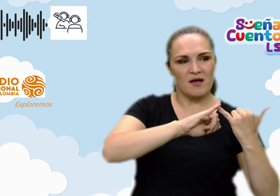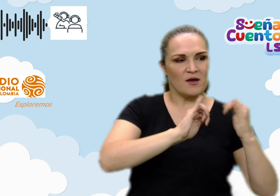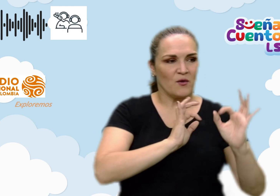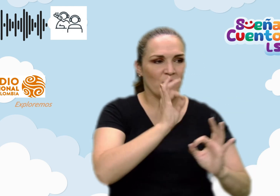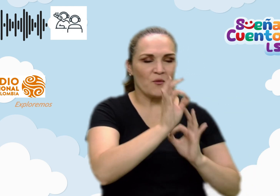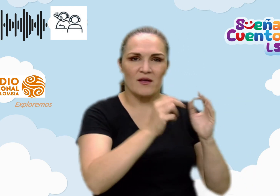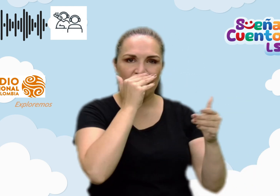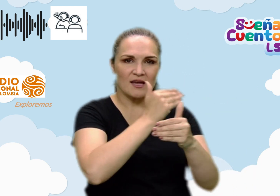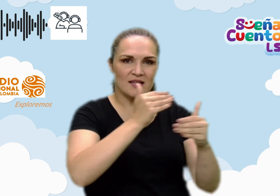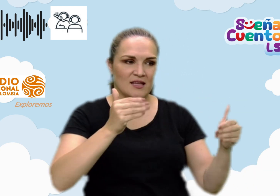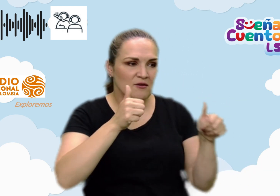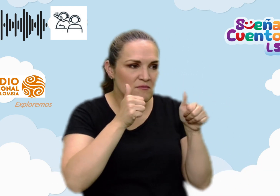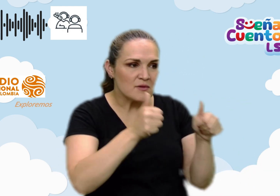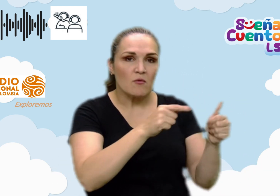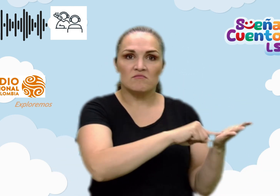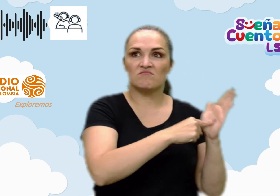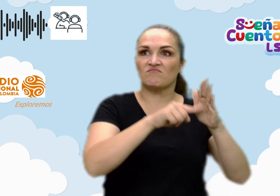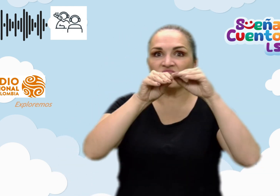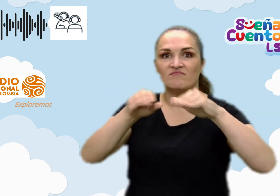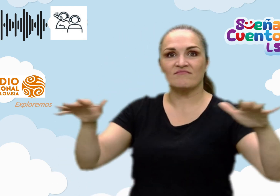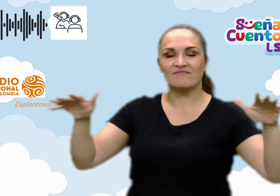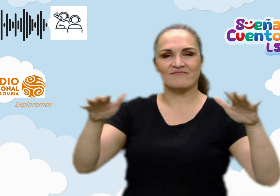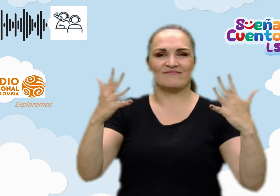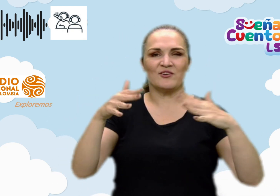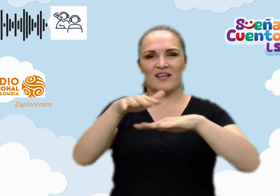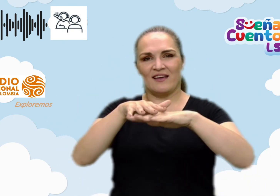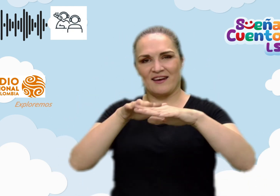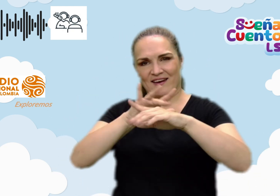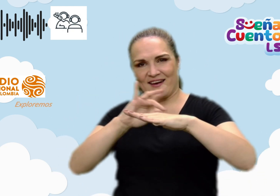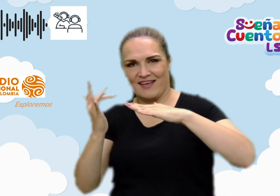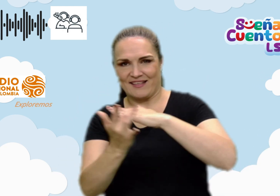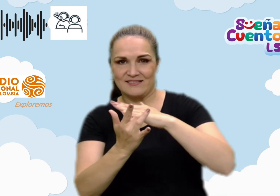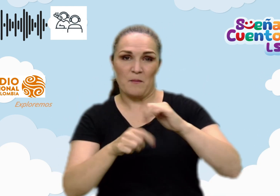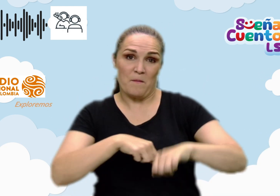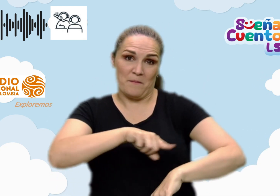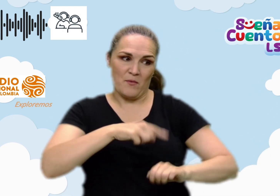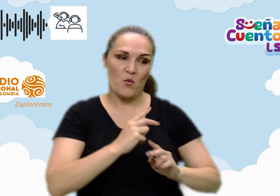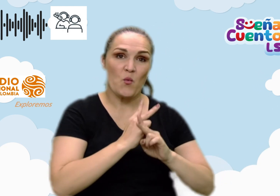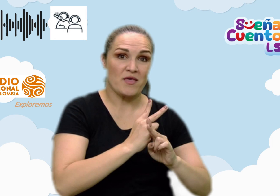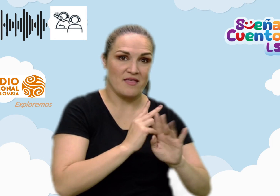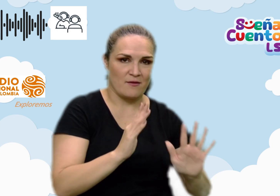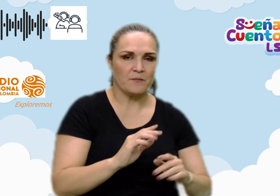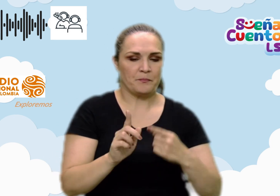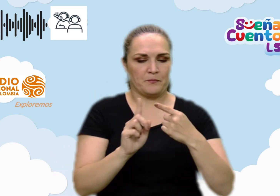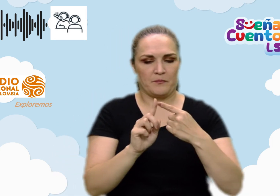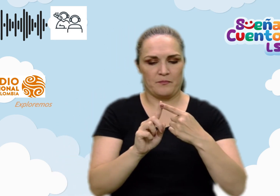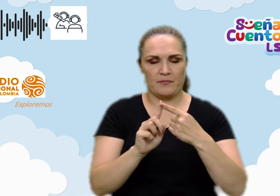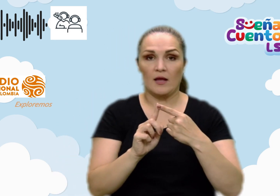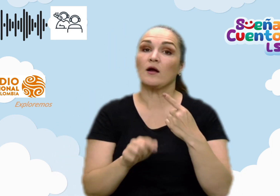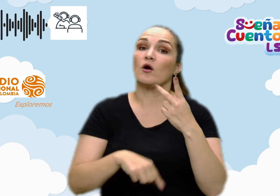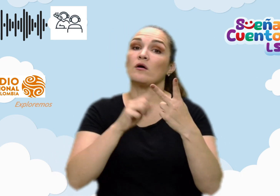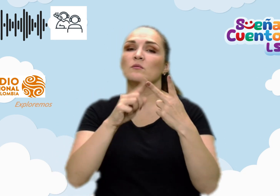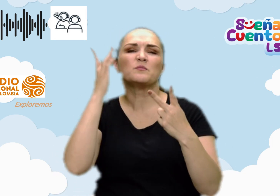del uso de la imagen, el cuidado con los niños de exponerlos en redes sociales, todo esto que tiene un proceso largo y